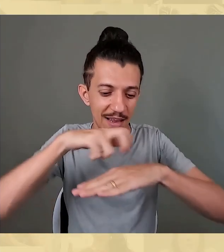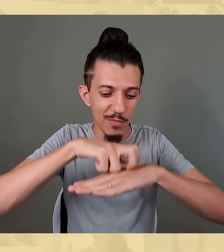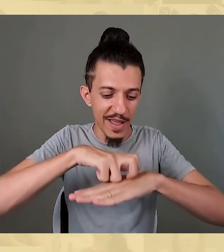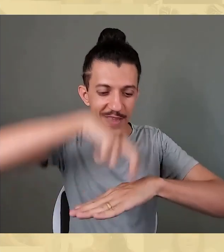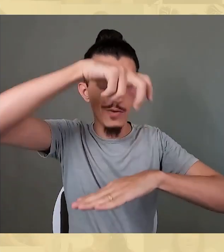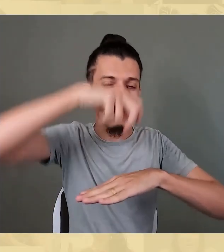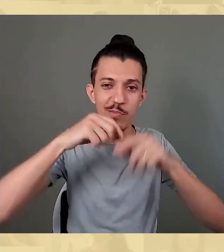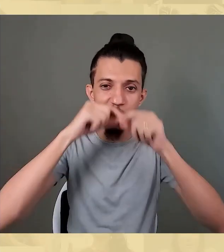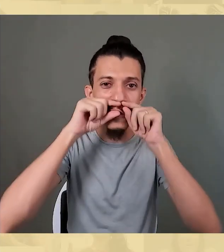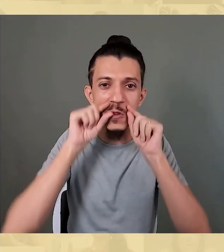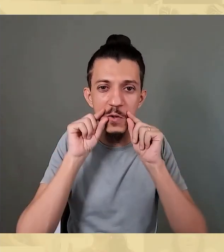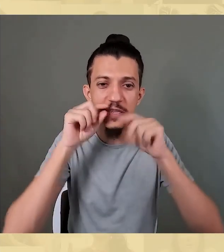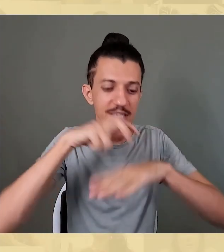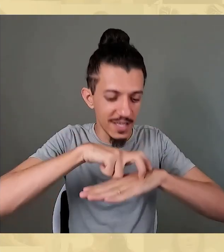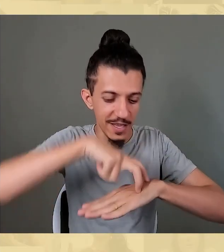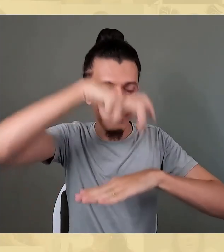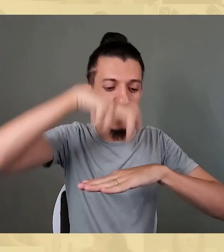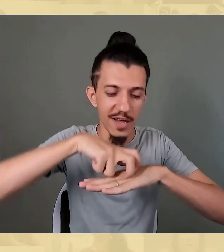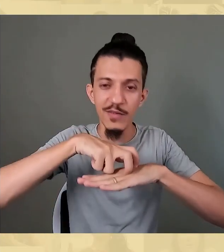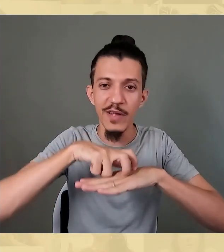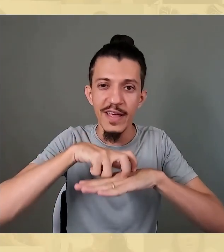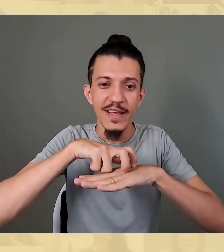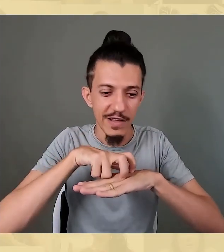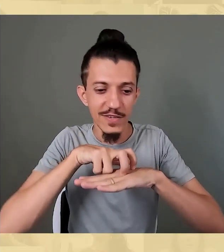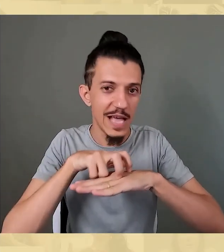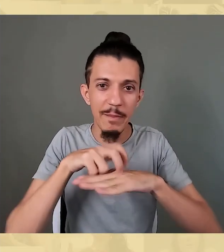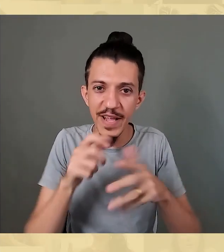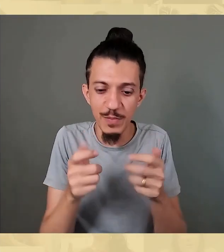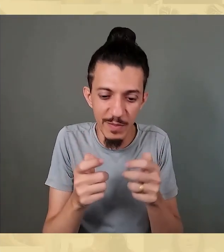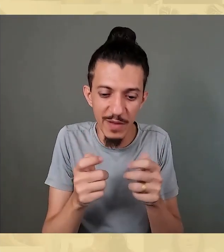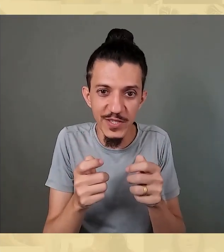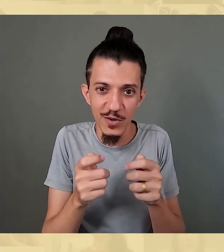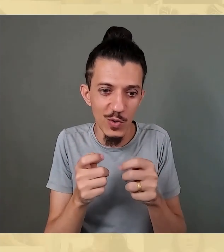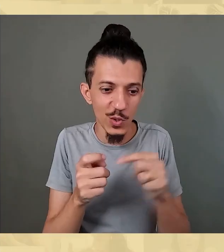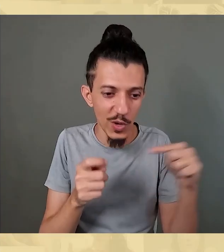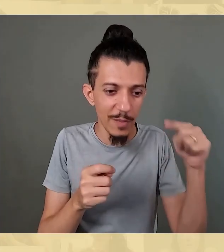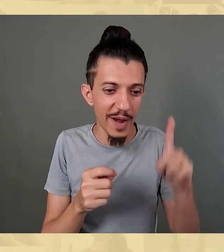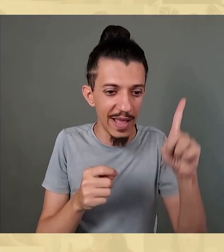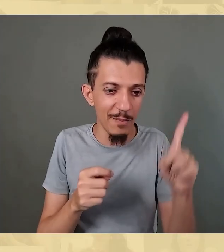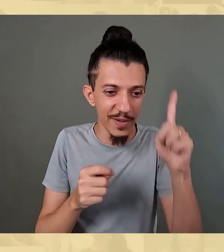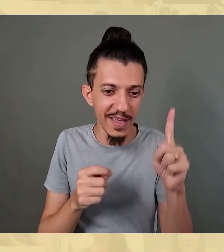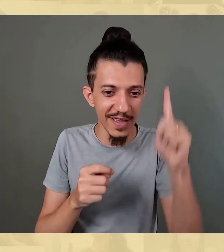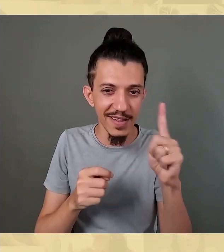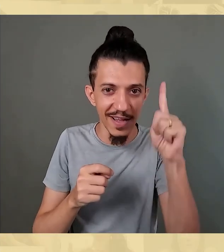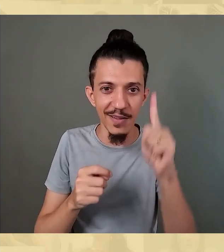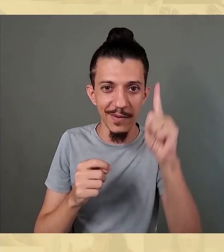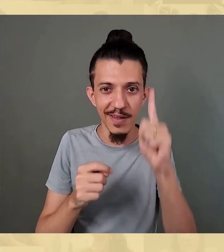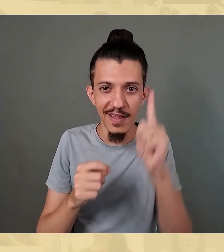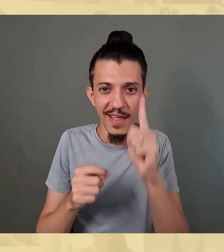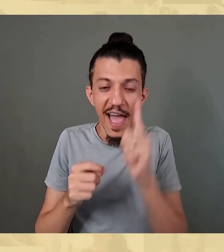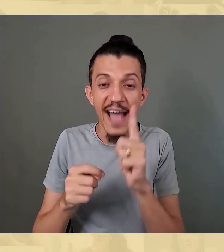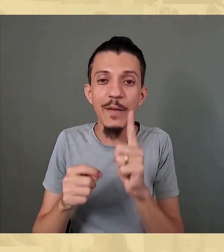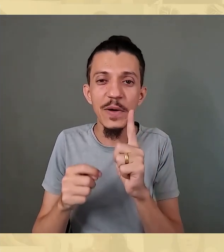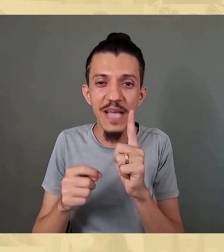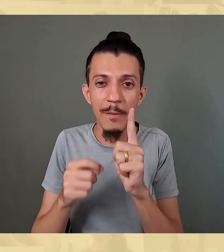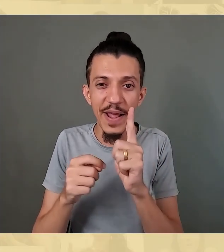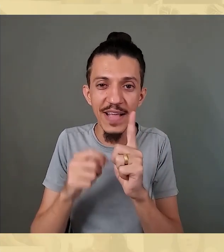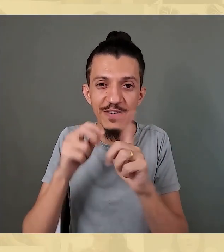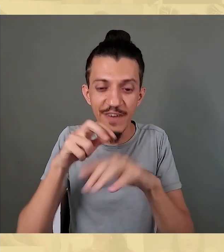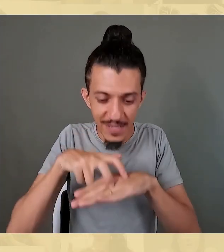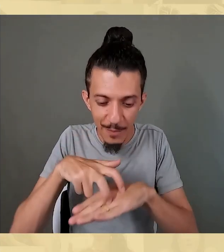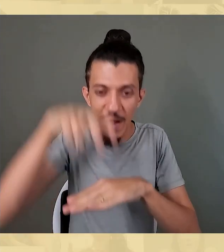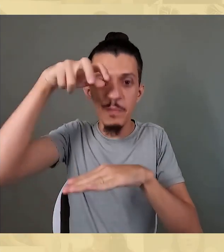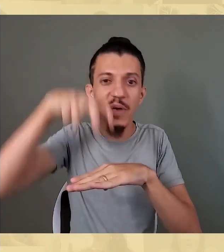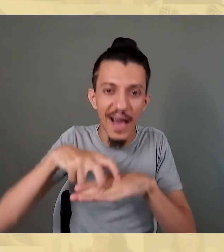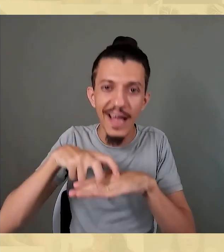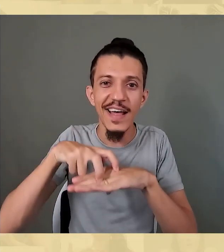Aquele bonequinho bigodudo assim que ia pulando. Então você aprende primeiro a mexer no controle para ele poder ir andando. Aí depois você aprende a